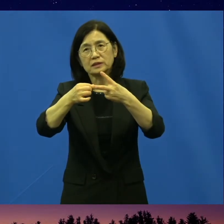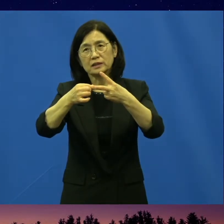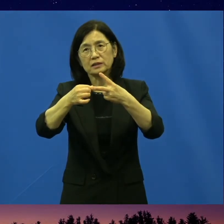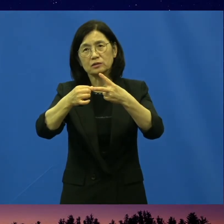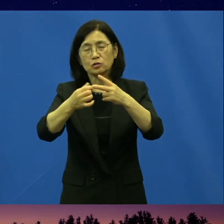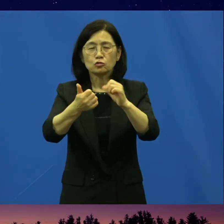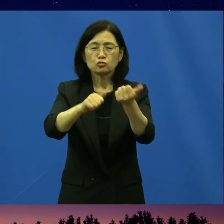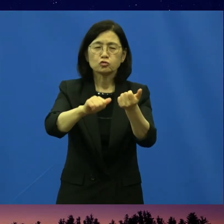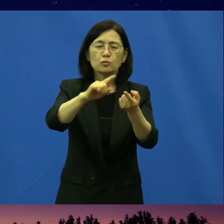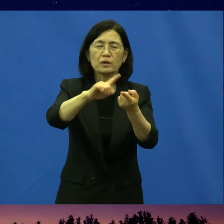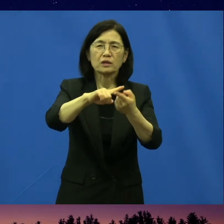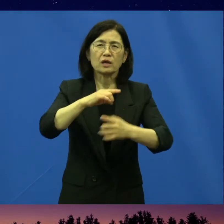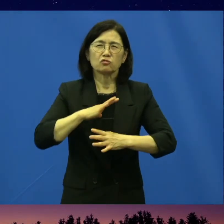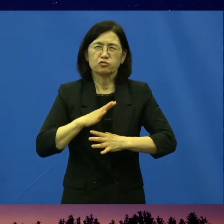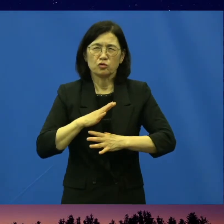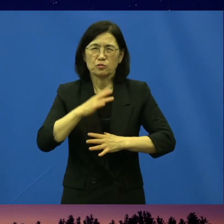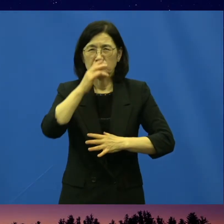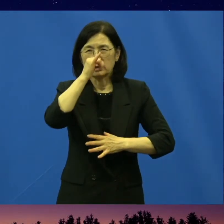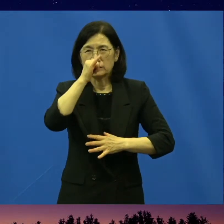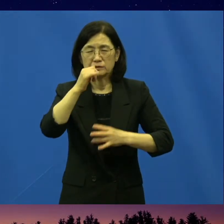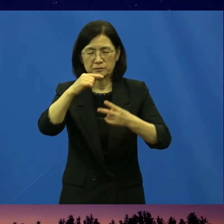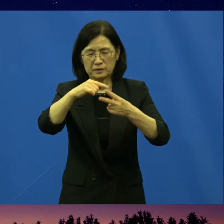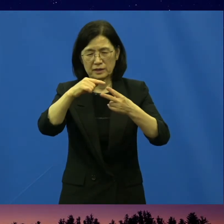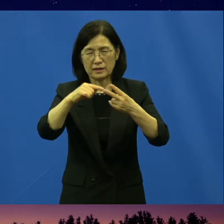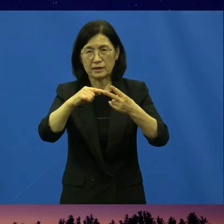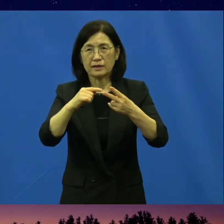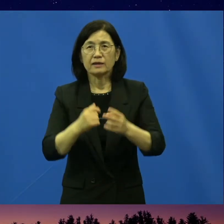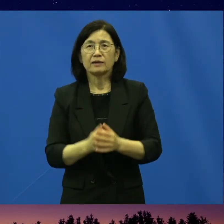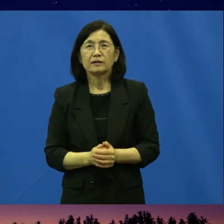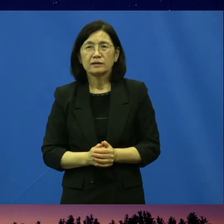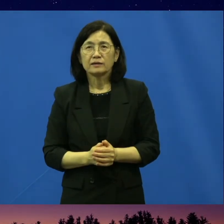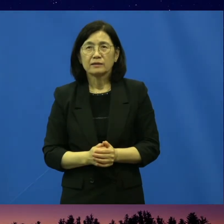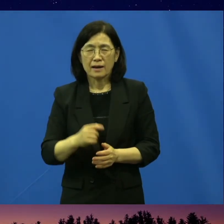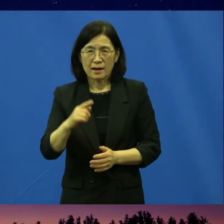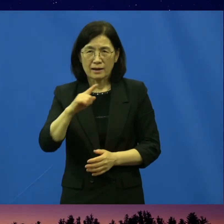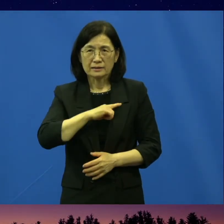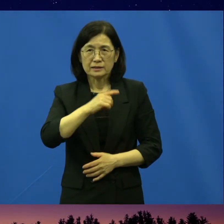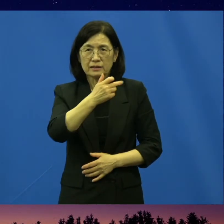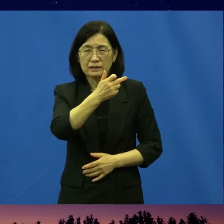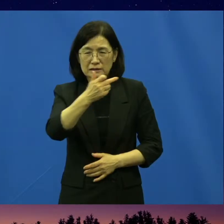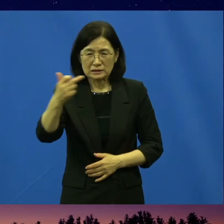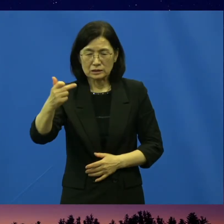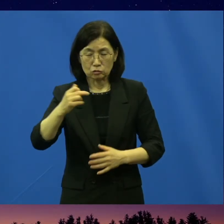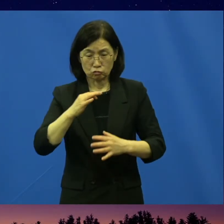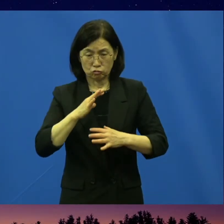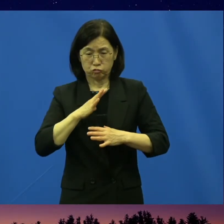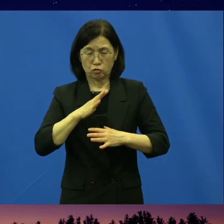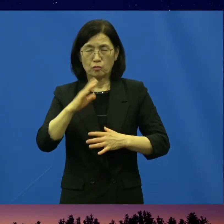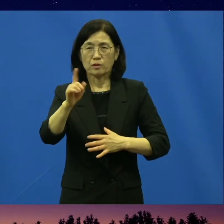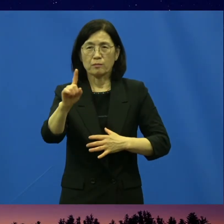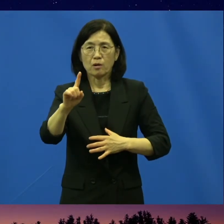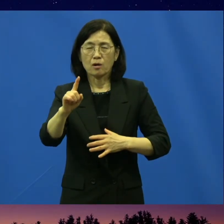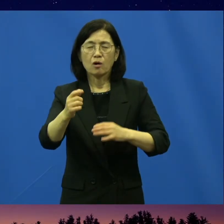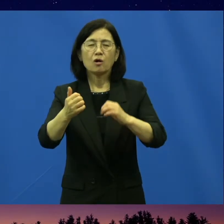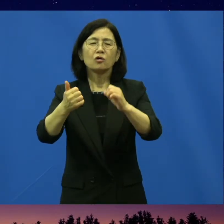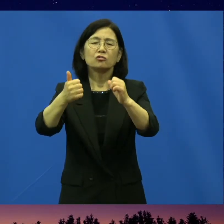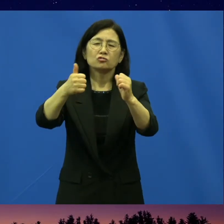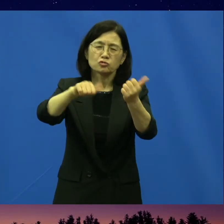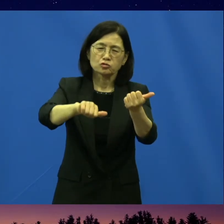죽음에 대한 두려움이에요. 그래서 인간이 겪는 가장 큰 두려움이죠. 죽음의 두려움. 이게 원초적인